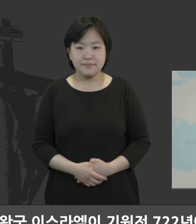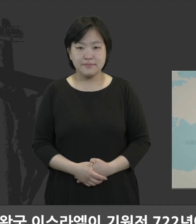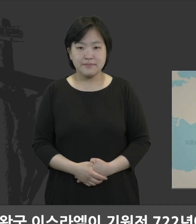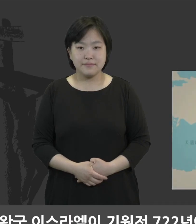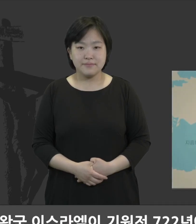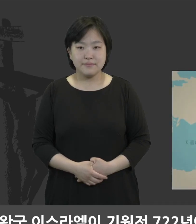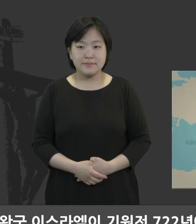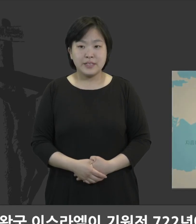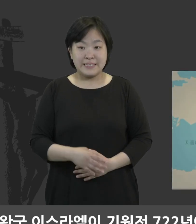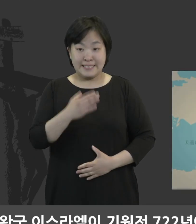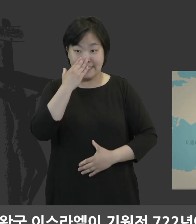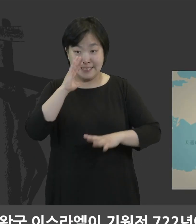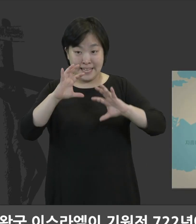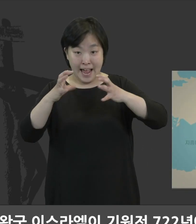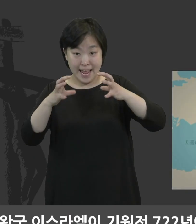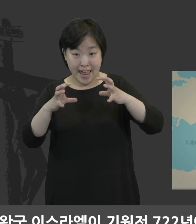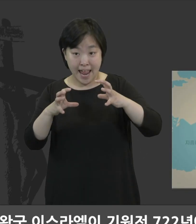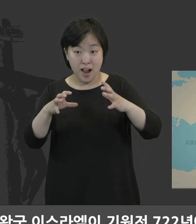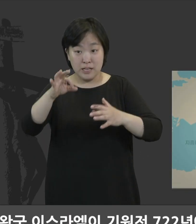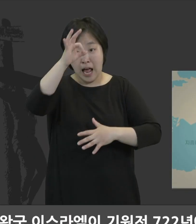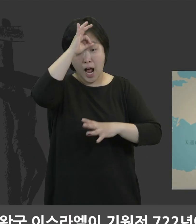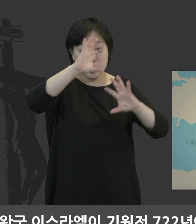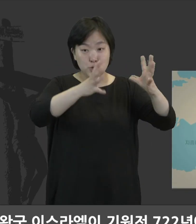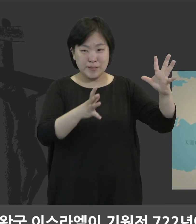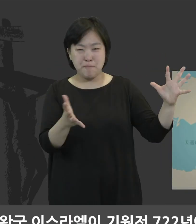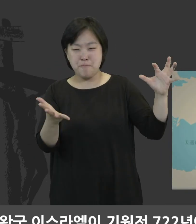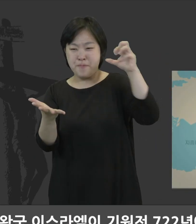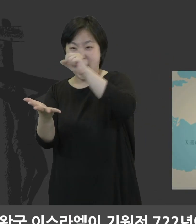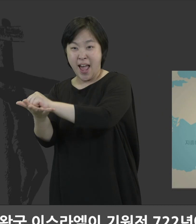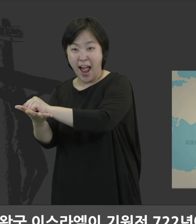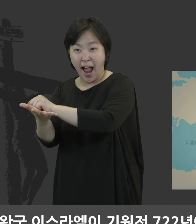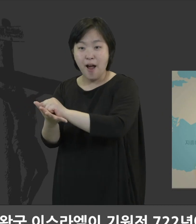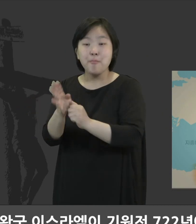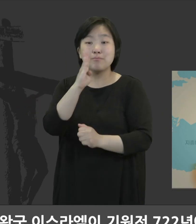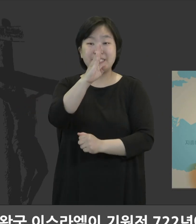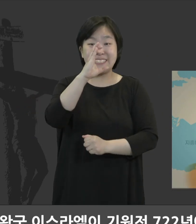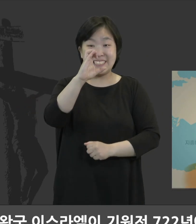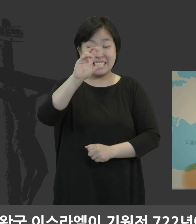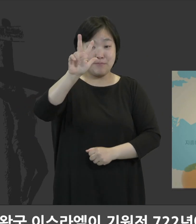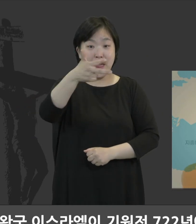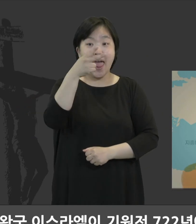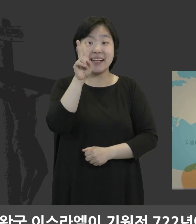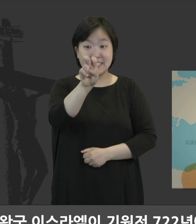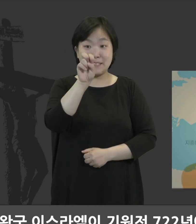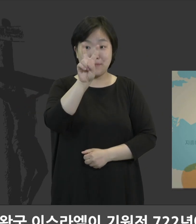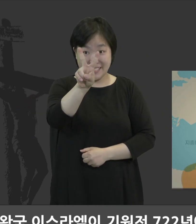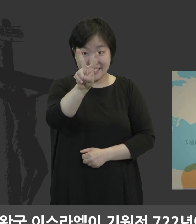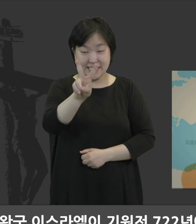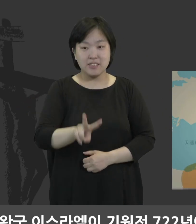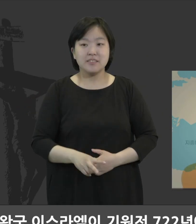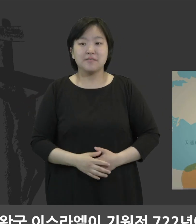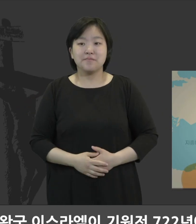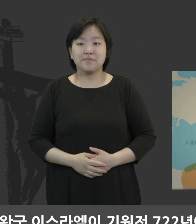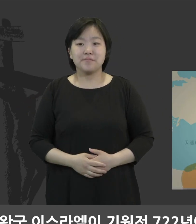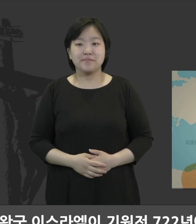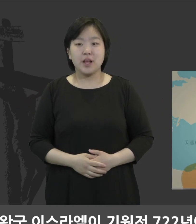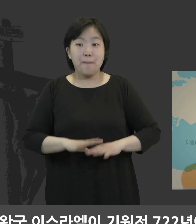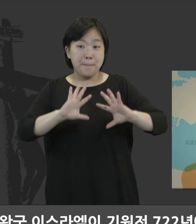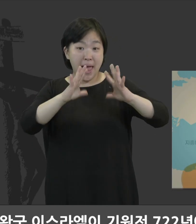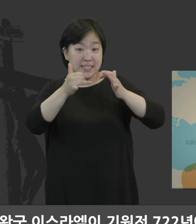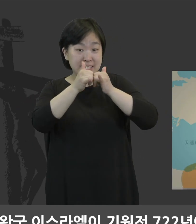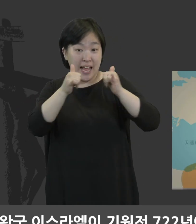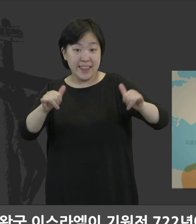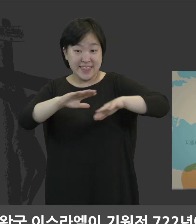먼저 북왕국 이스라엘이 기원전 722년에 아수르에게 멸망당합니다. 백성들은 살던